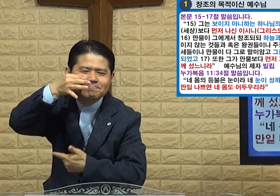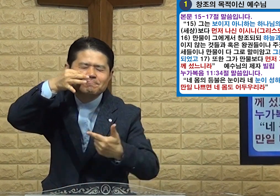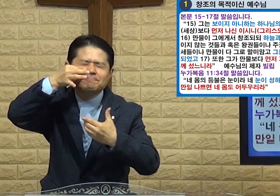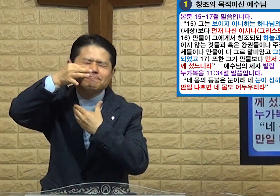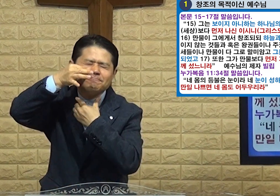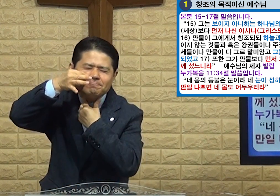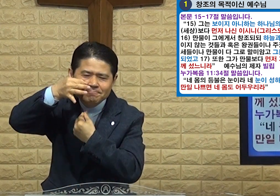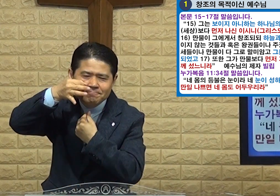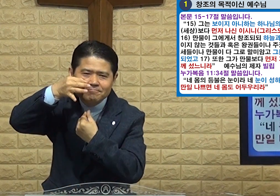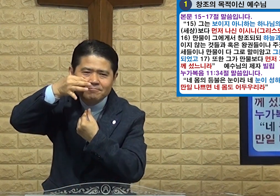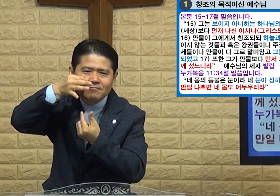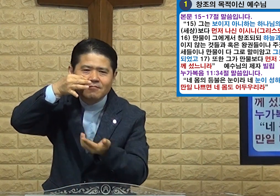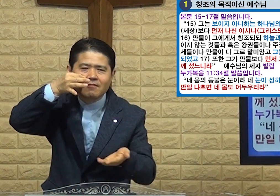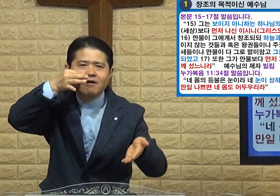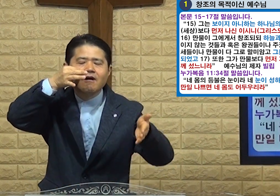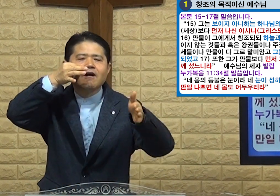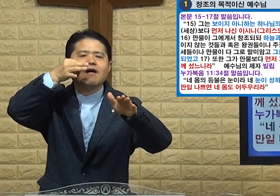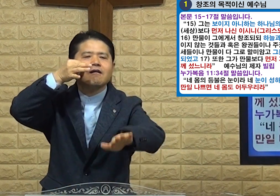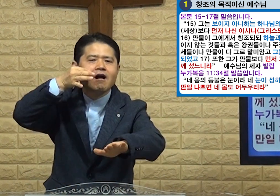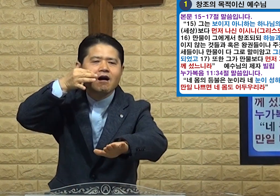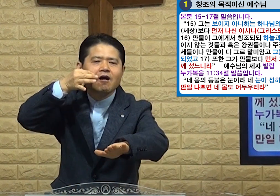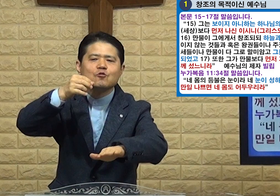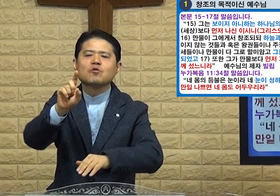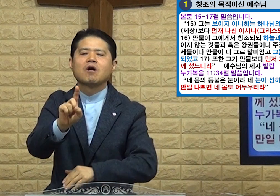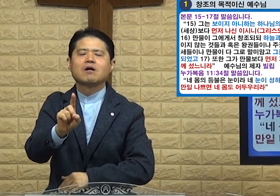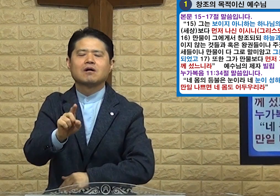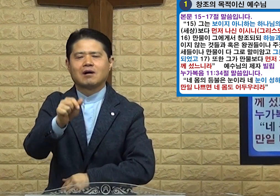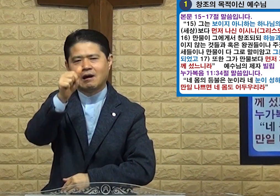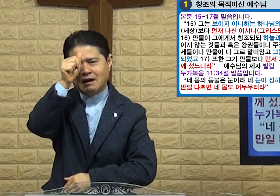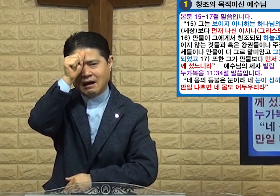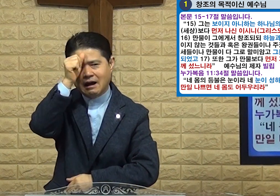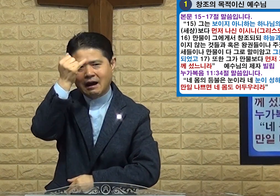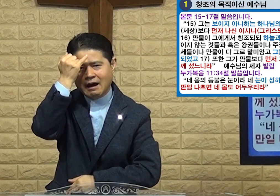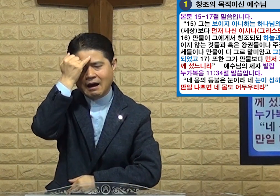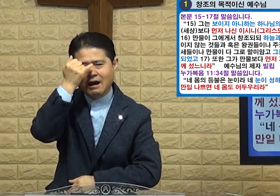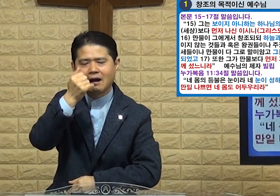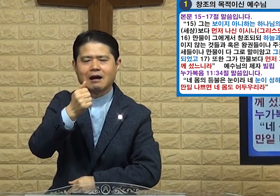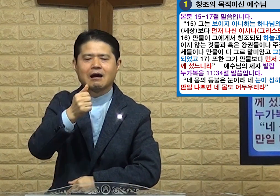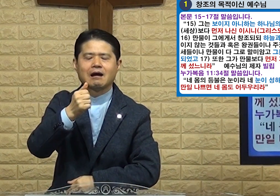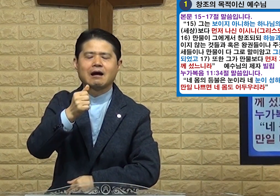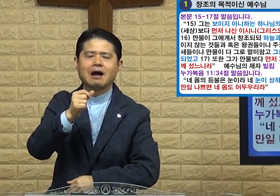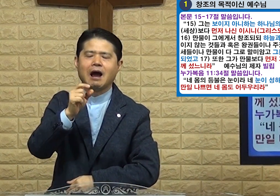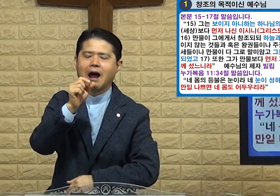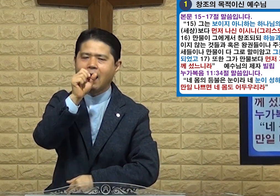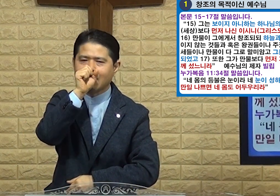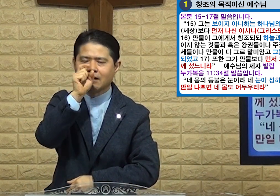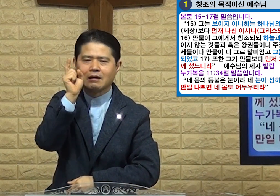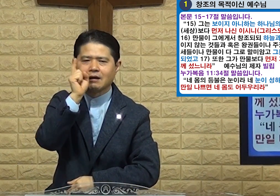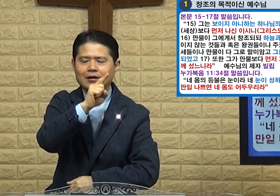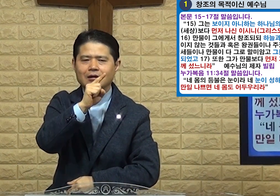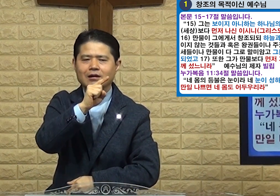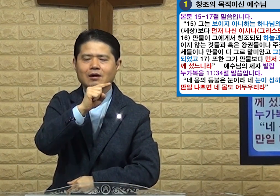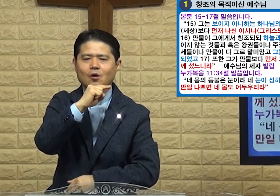예수님이 그것을 바라보고 싶었던 것입니다. 하지만 어떤 일이 발생했습니까? 아담과 하와가